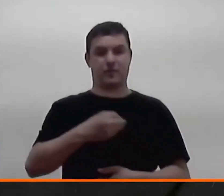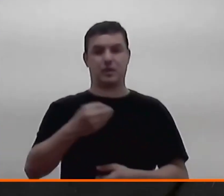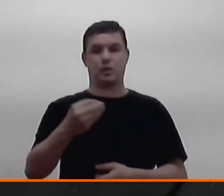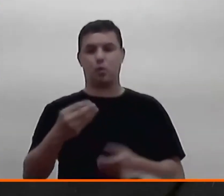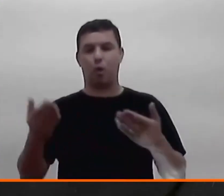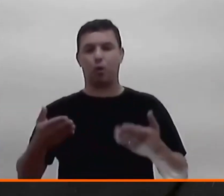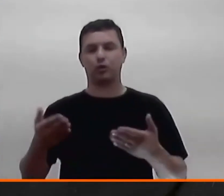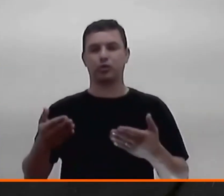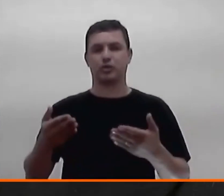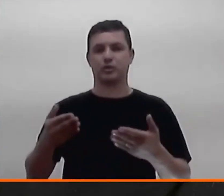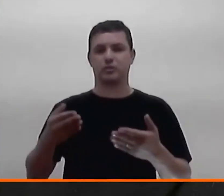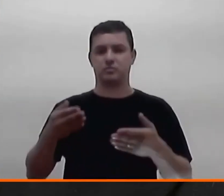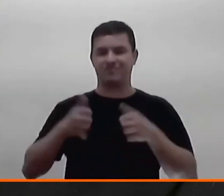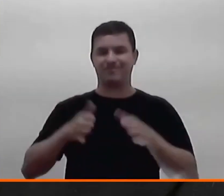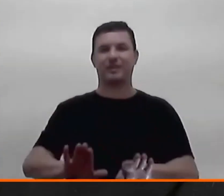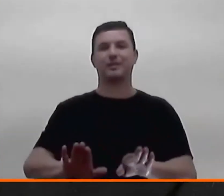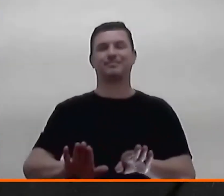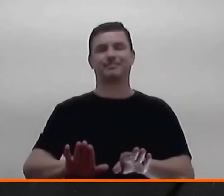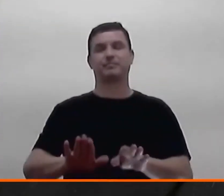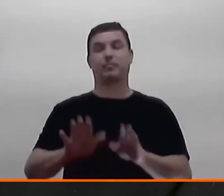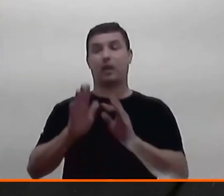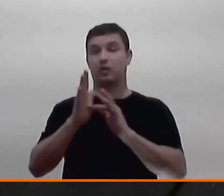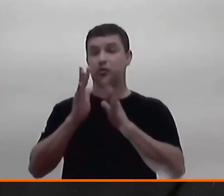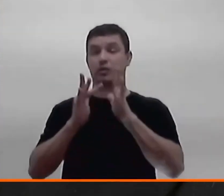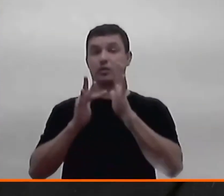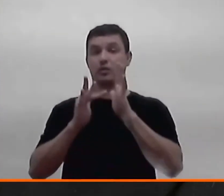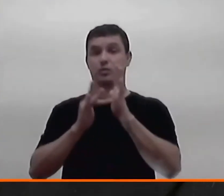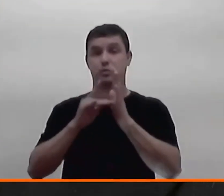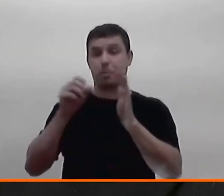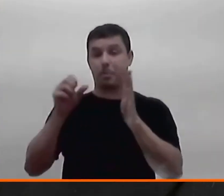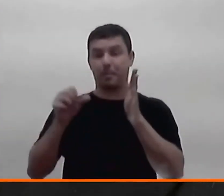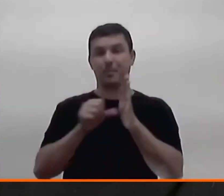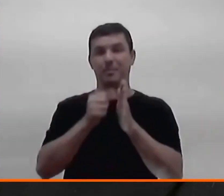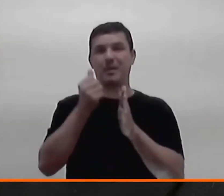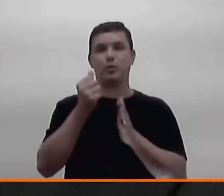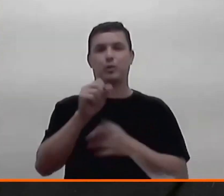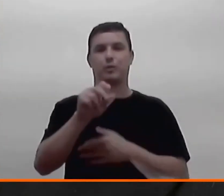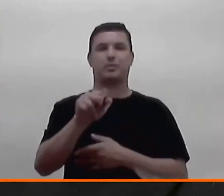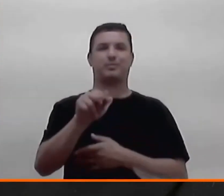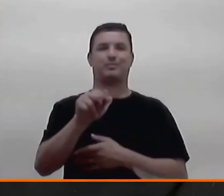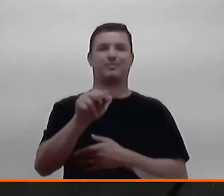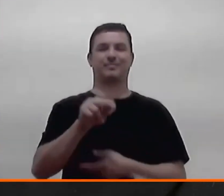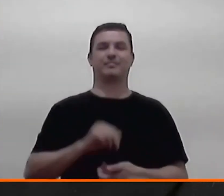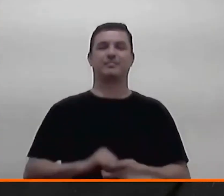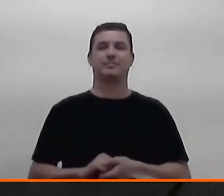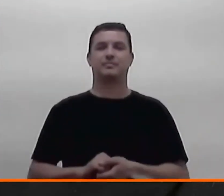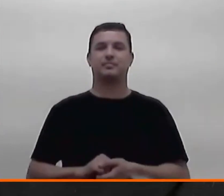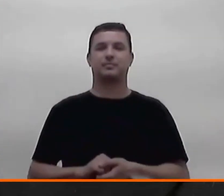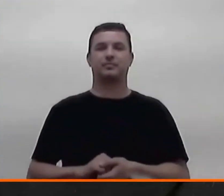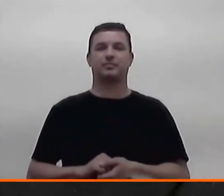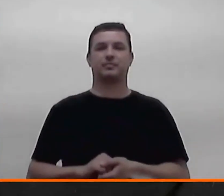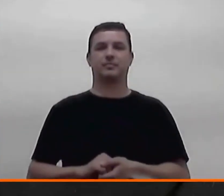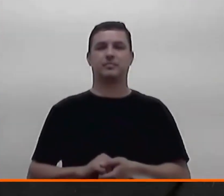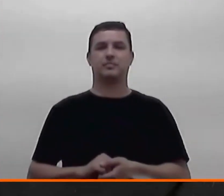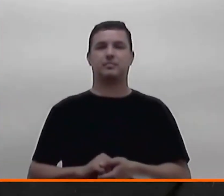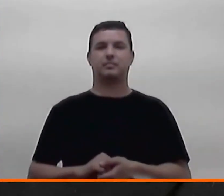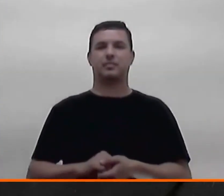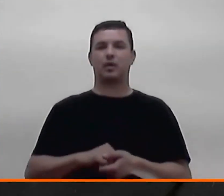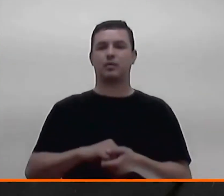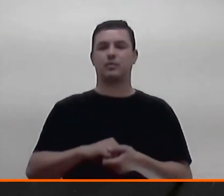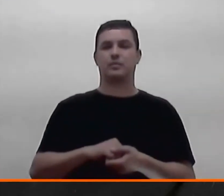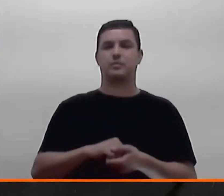gerei. Esse é o nosso irmão primogênito. Ele é igual a nós, ele tem a